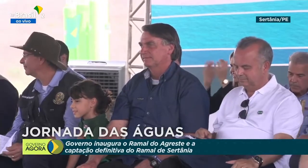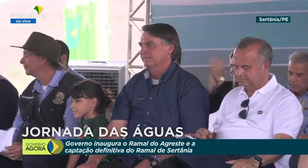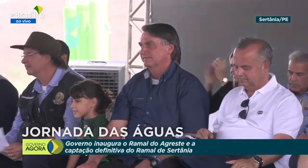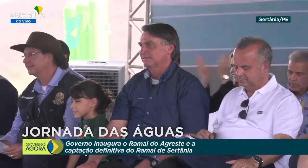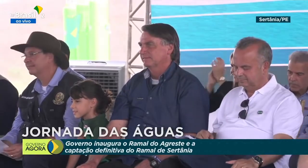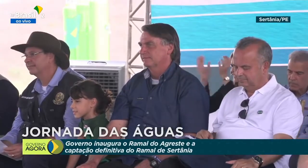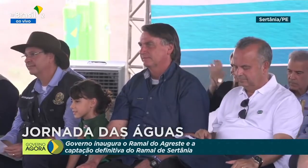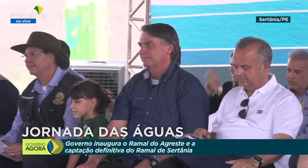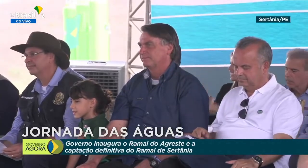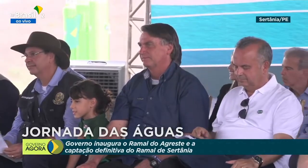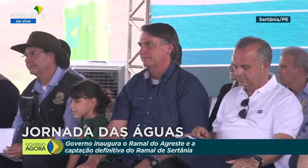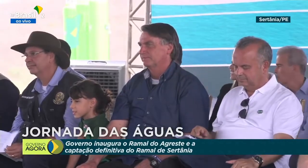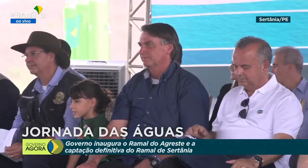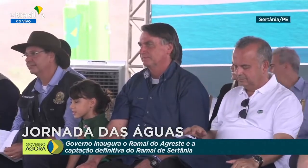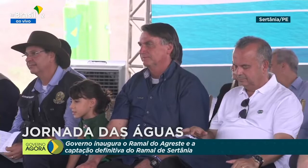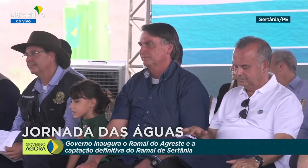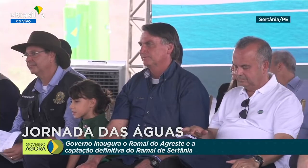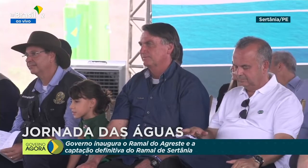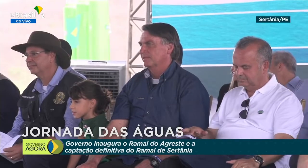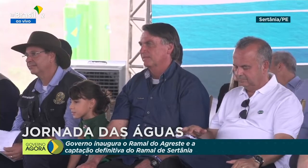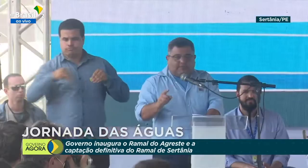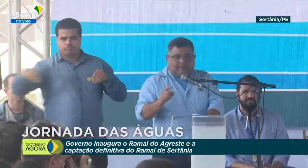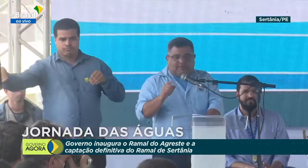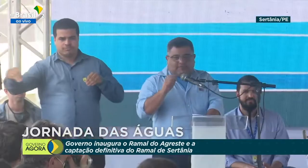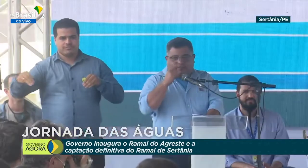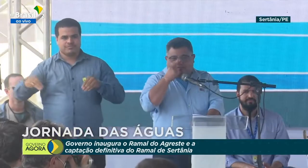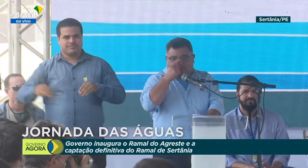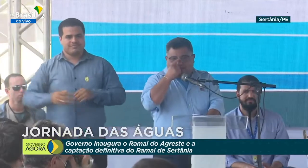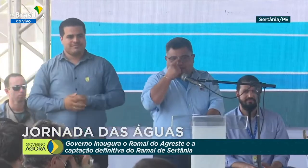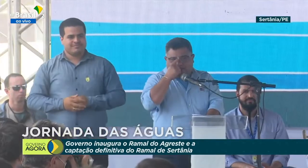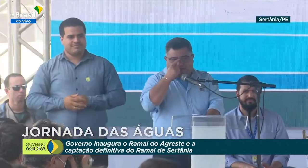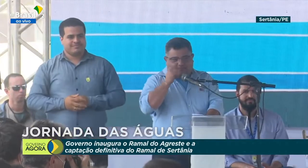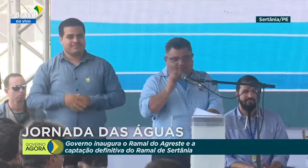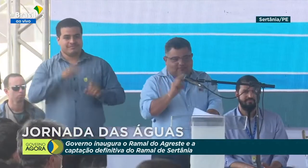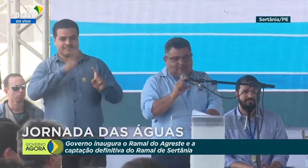Oito quilômetros de canal que vai pro...